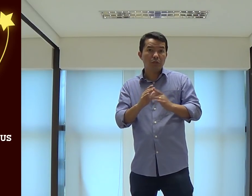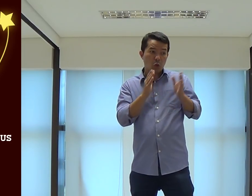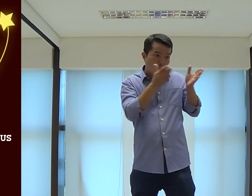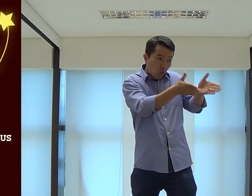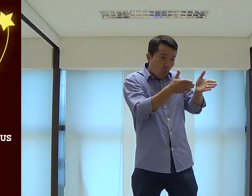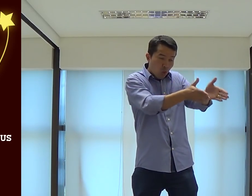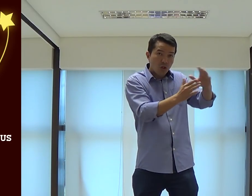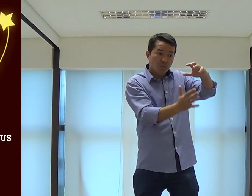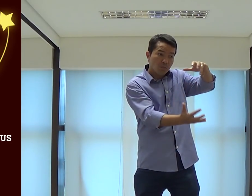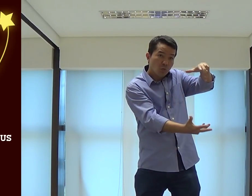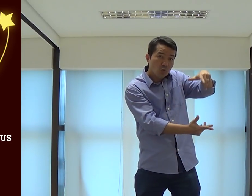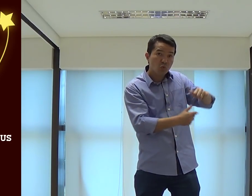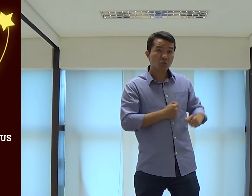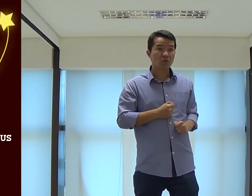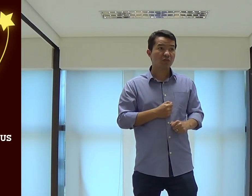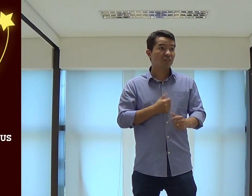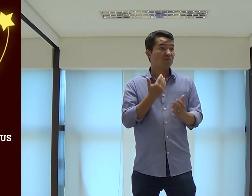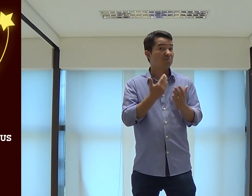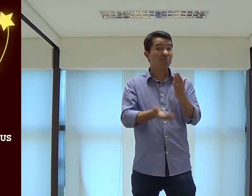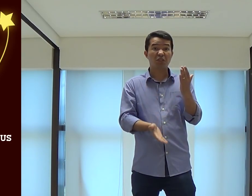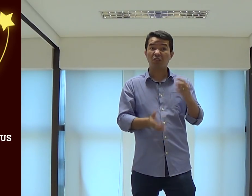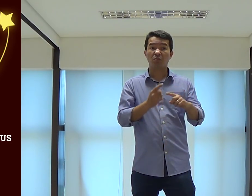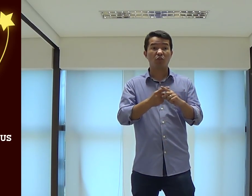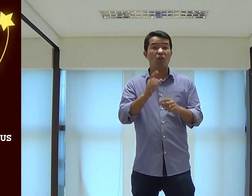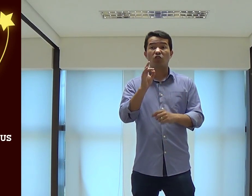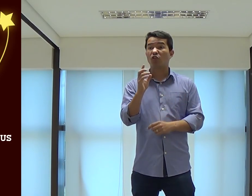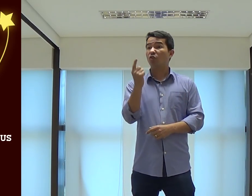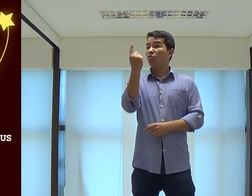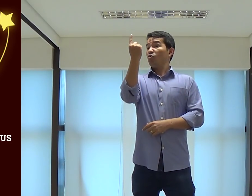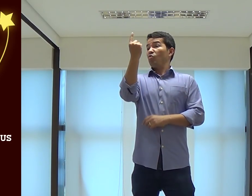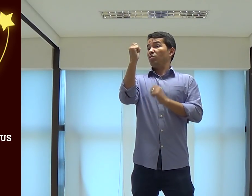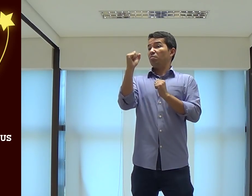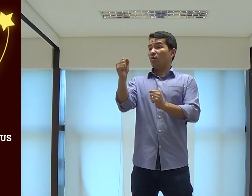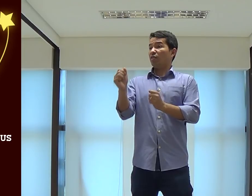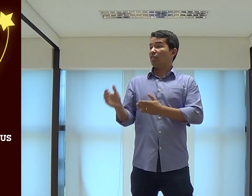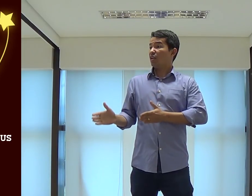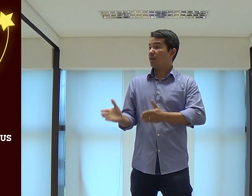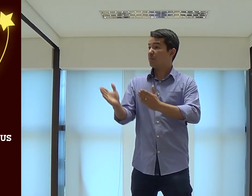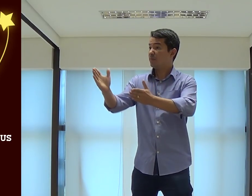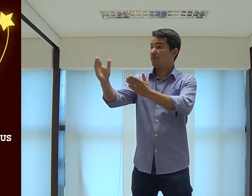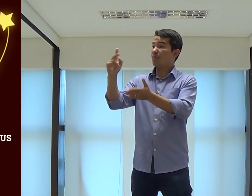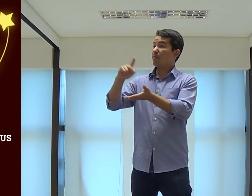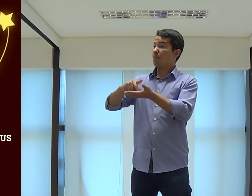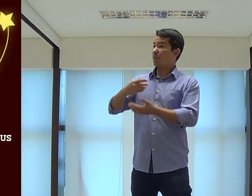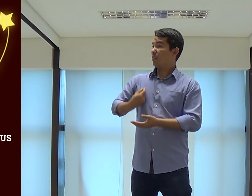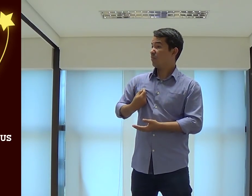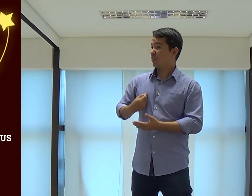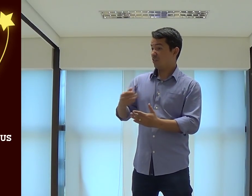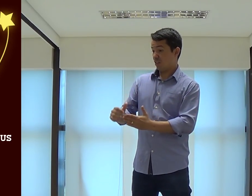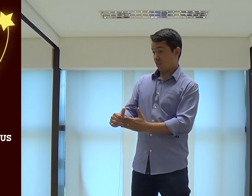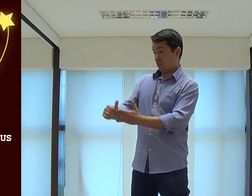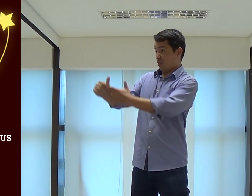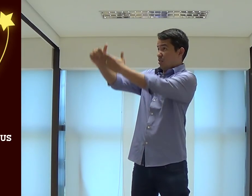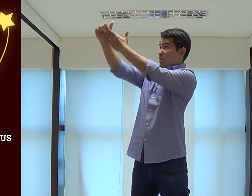se o mundo não tiver em união com Jesus, focado somente nas coisas do mundo, como é que vai ser? O único caminho, a verdade